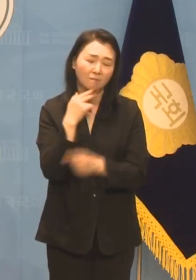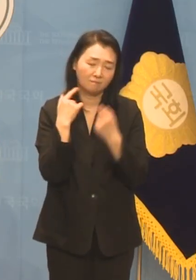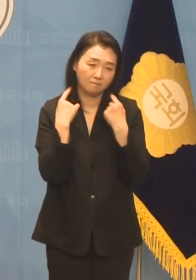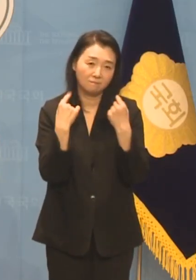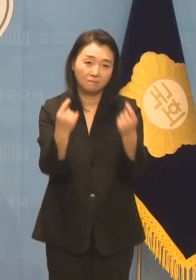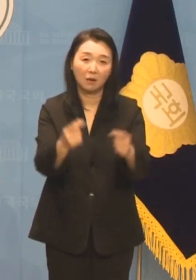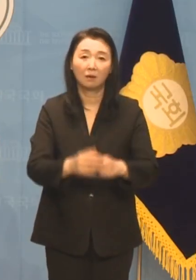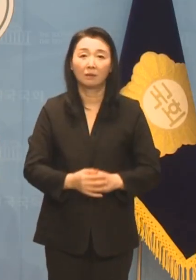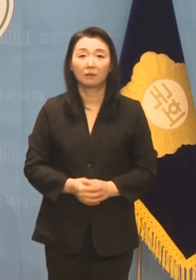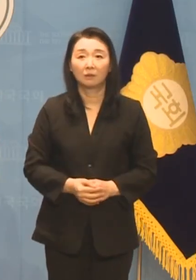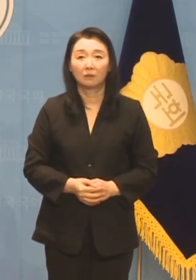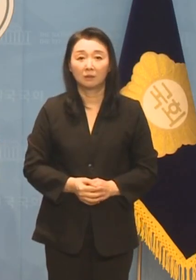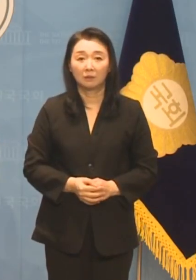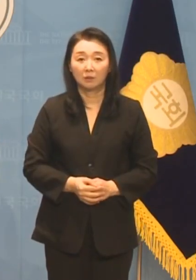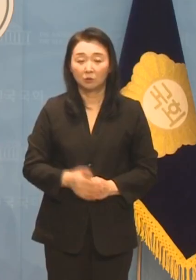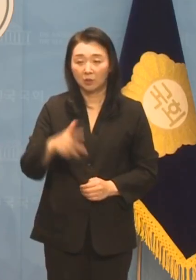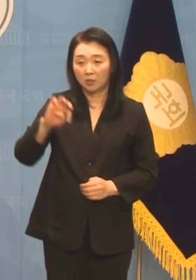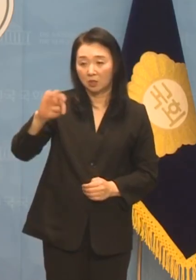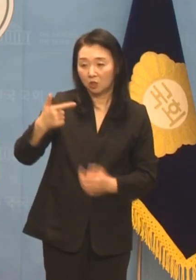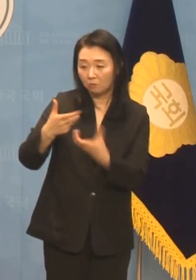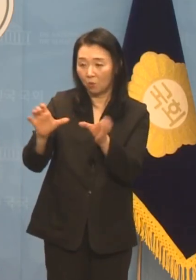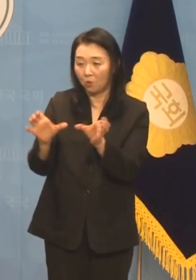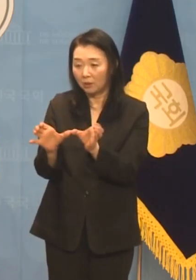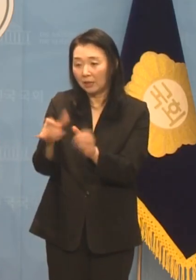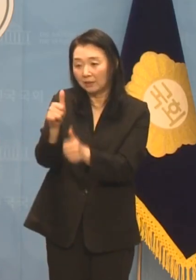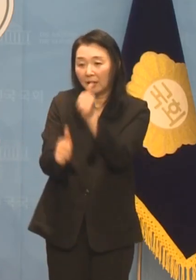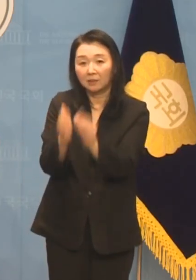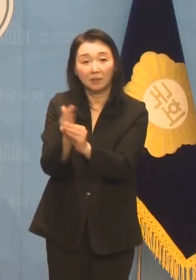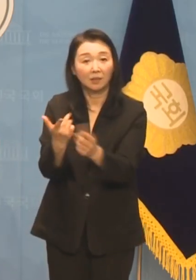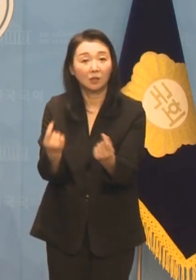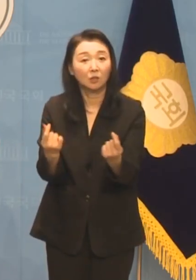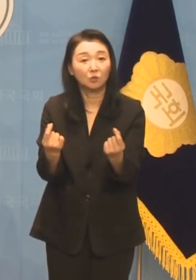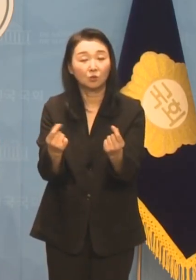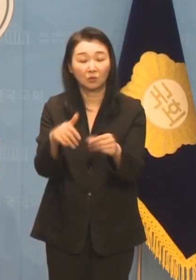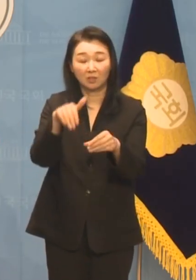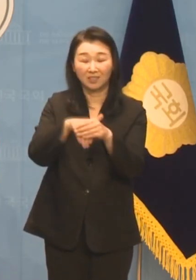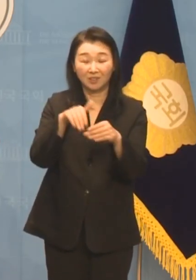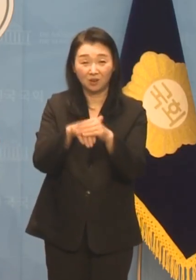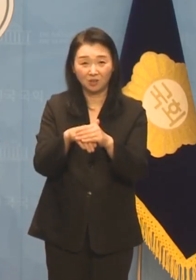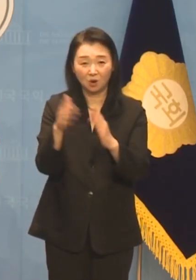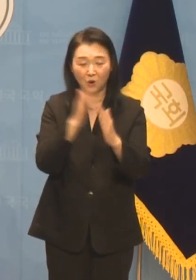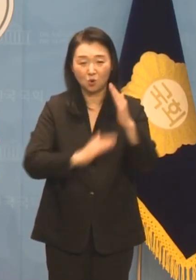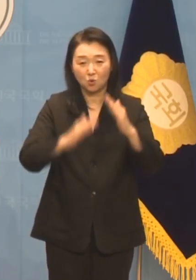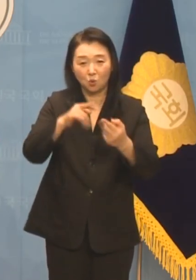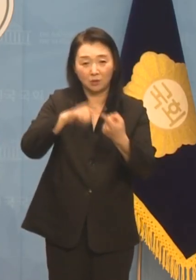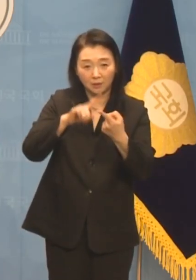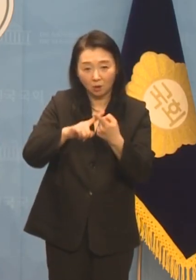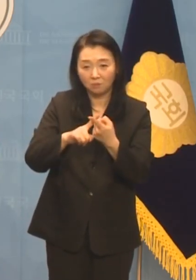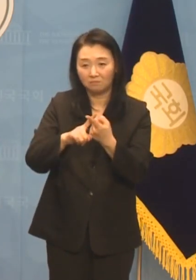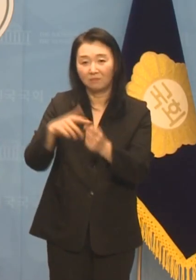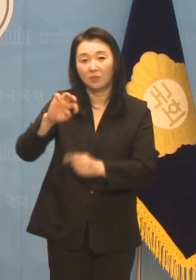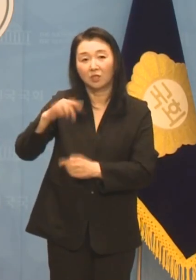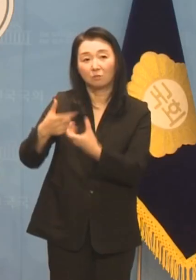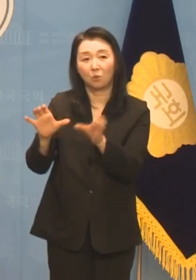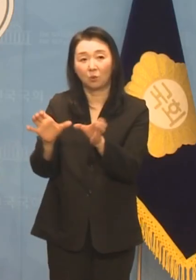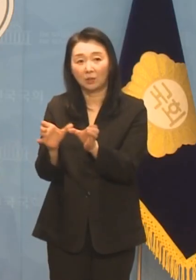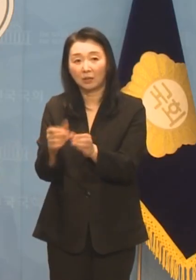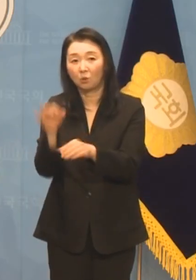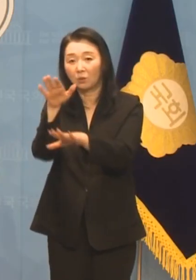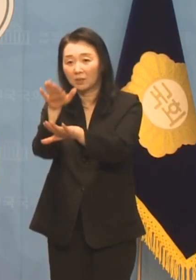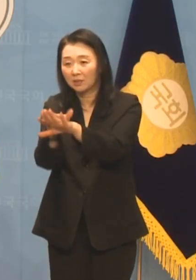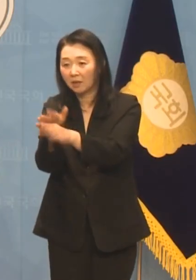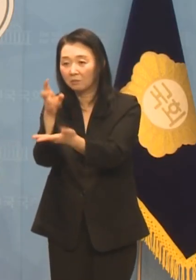않았습니다. 진보당 또한 현재 당내 경선 중입니다. 선거 공영제를 지향하는 진보당에는 기탁금